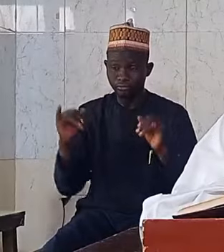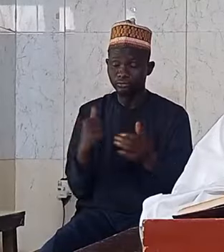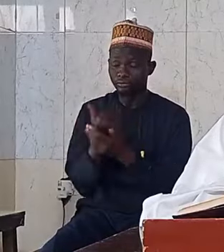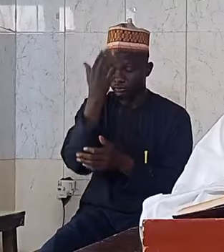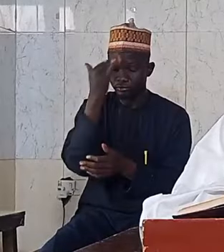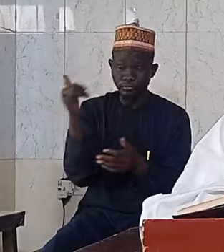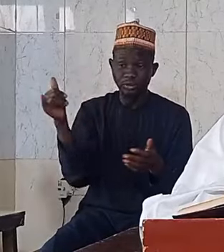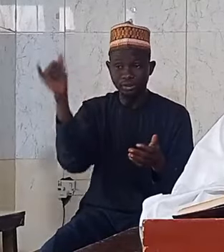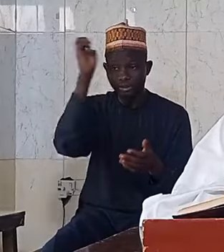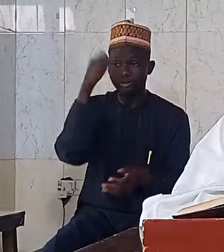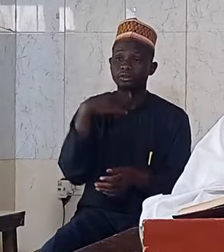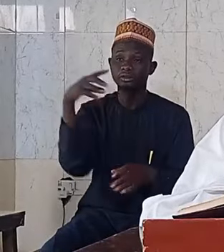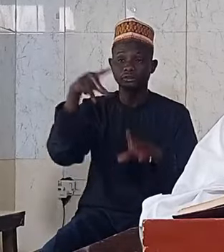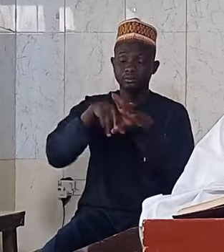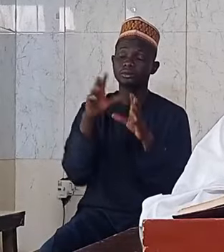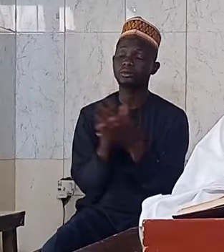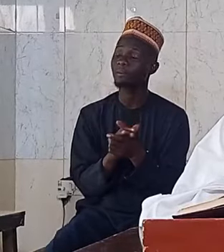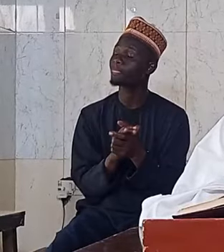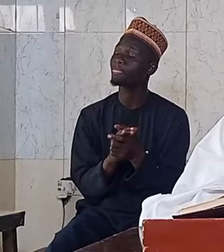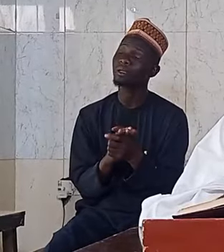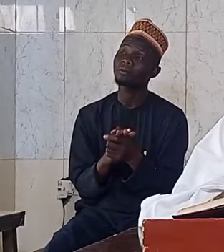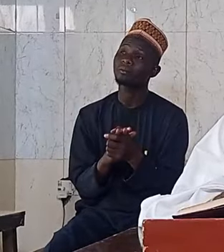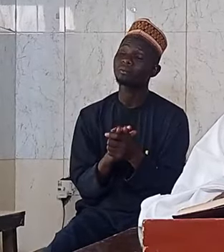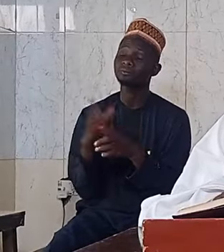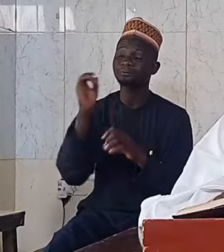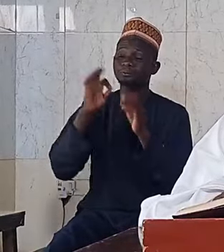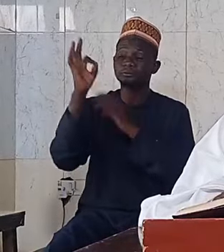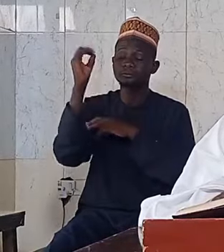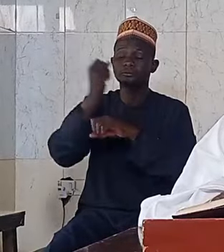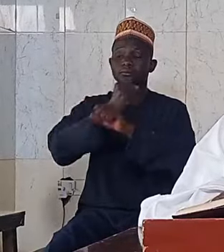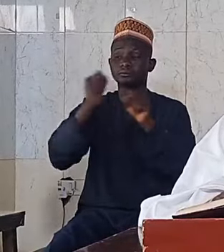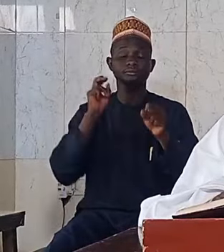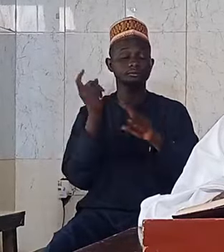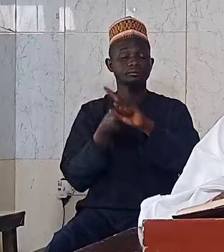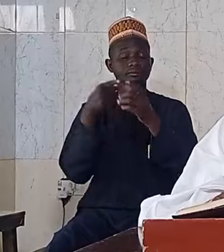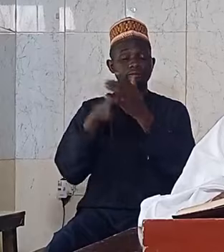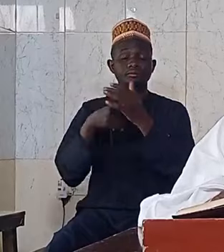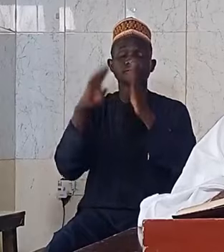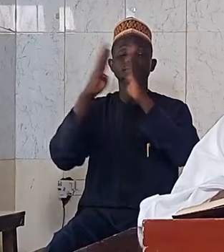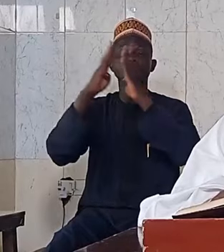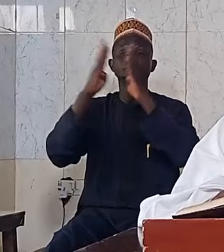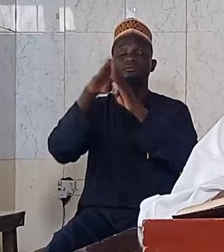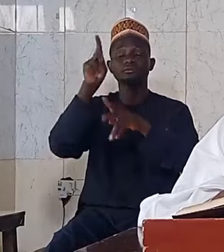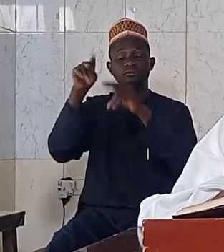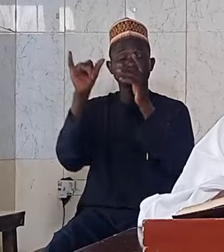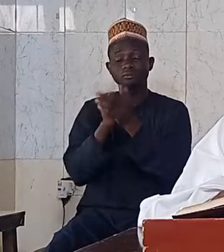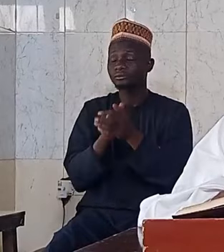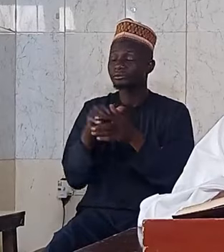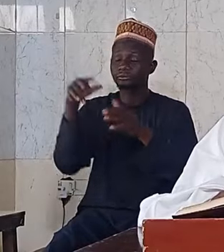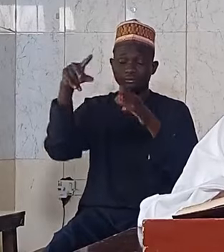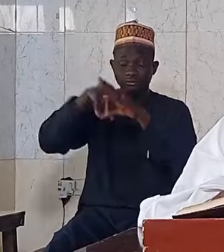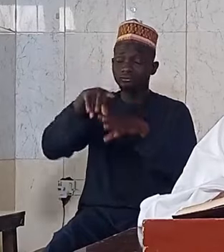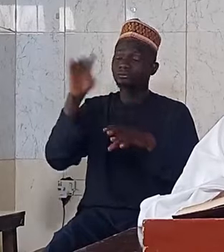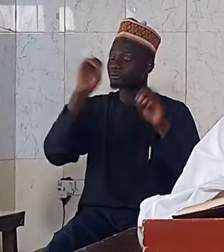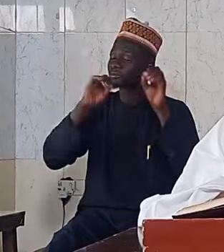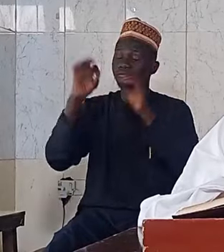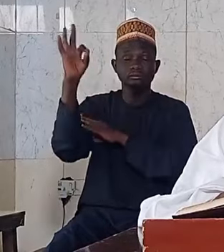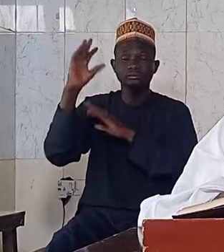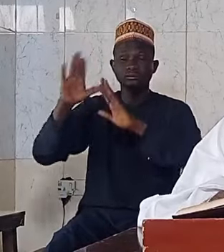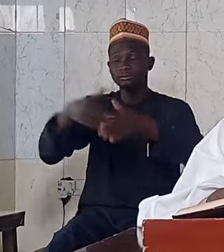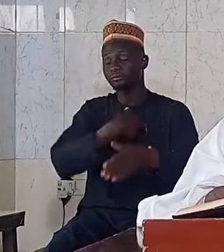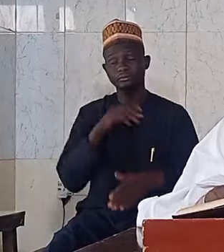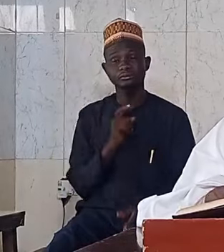alladhina yaquluna rabbana akhrijna min hadhihi alqaryati adh-dhalimi ahluha waj'al lana min ladunka waliyan